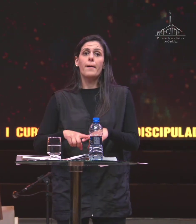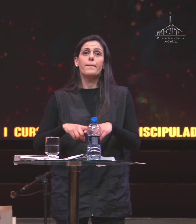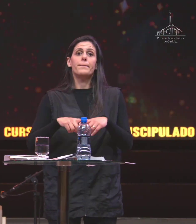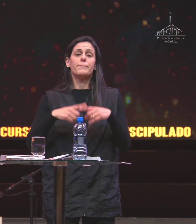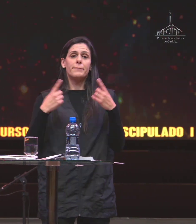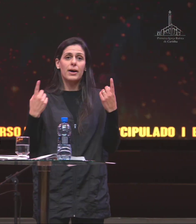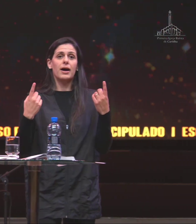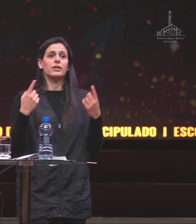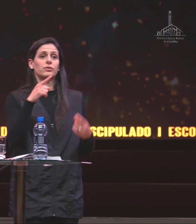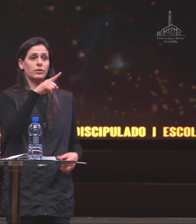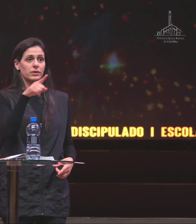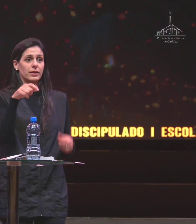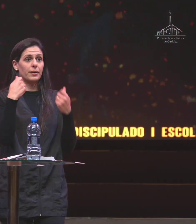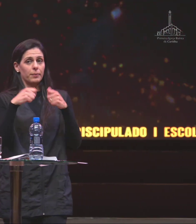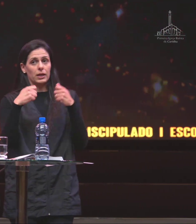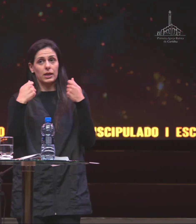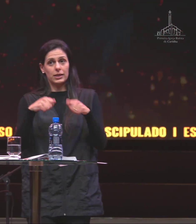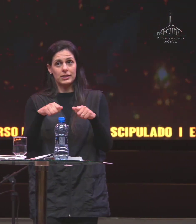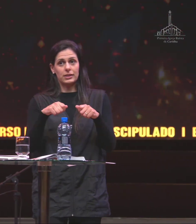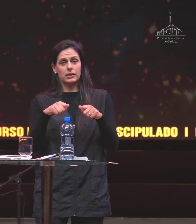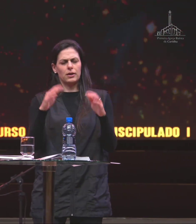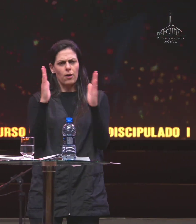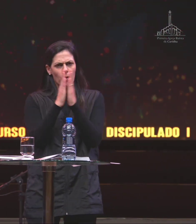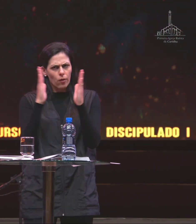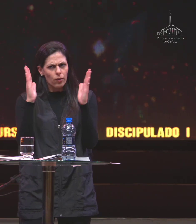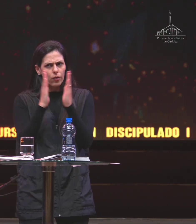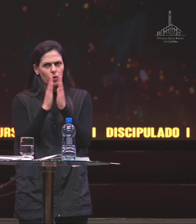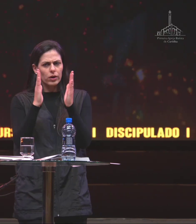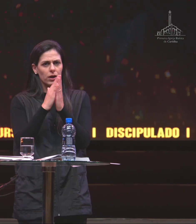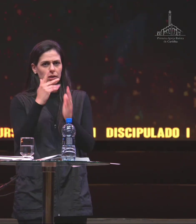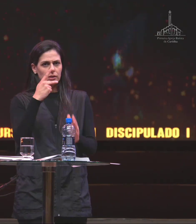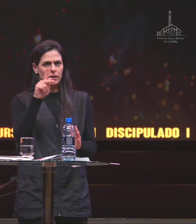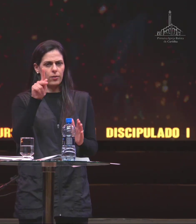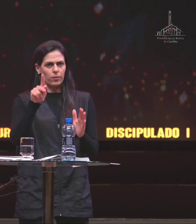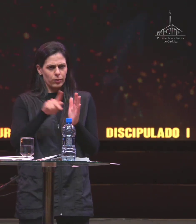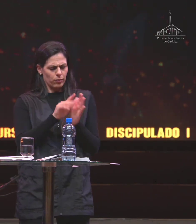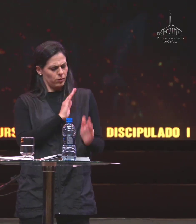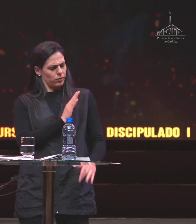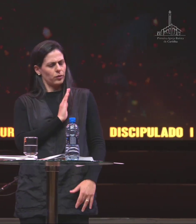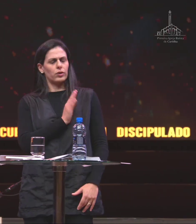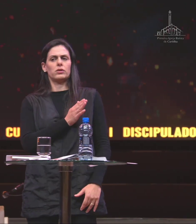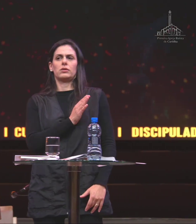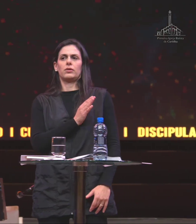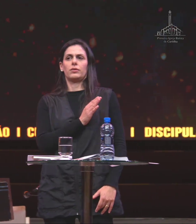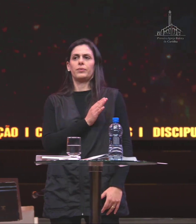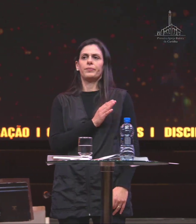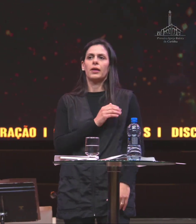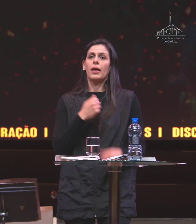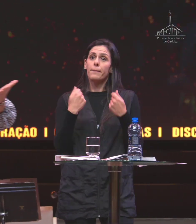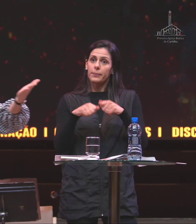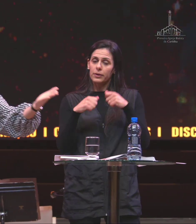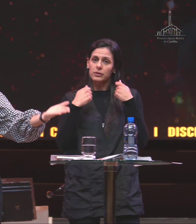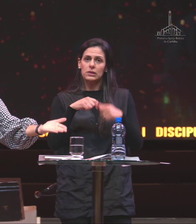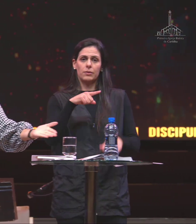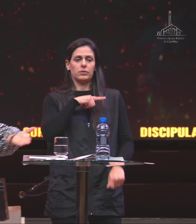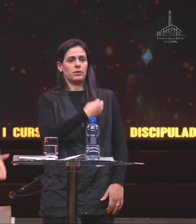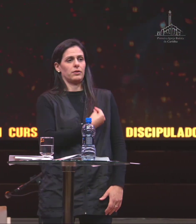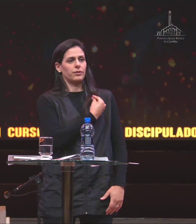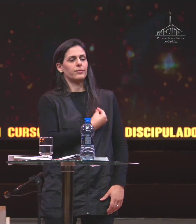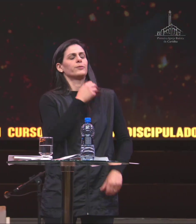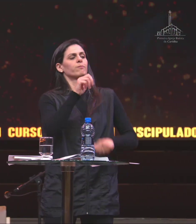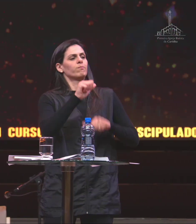você vai agora falar para a pessoa do lado, é só para acordar, gente, se não tem ninguém do seu lado, você fala para você mesmo. Seja